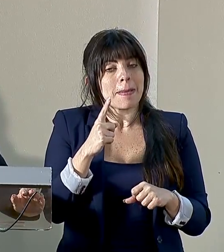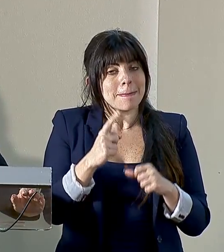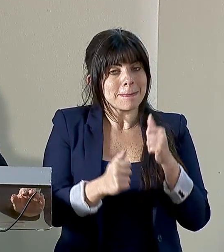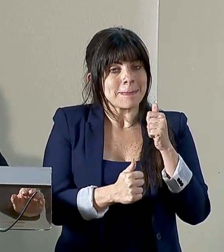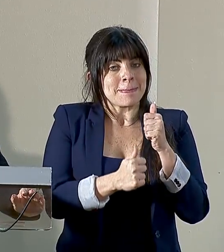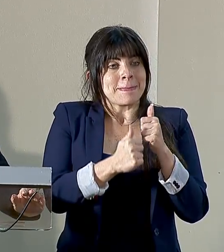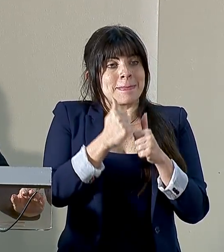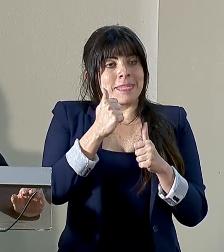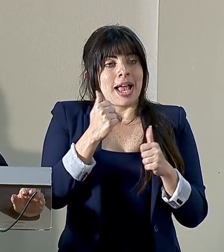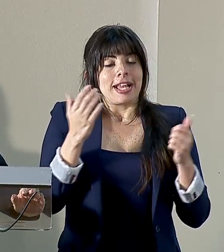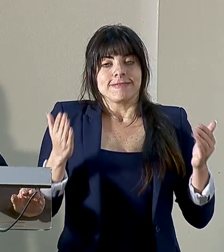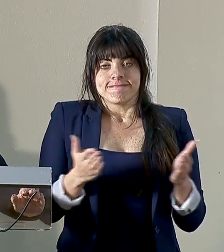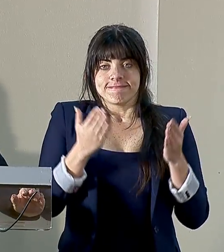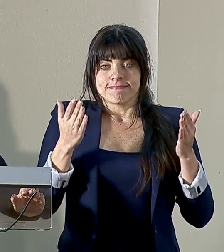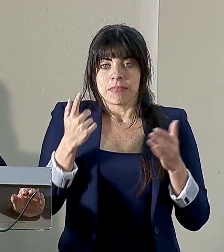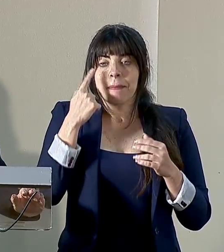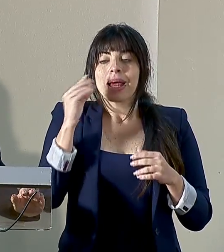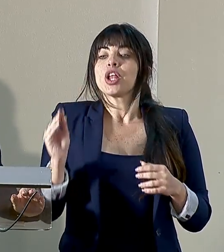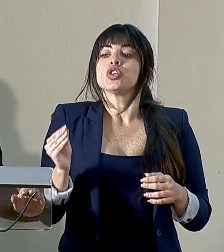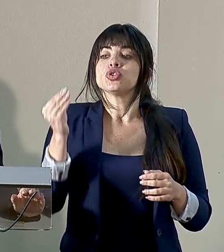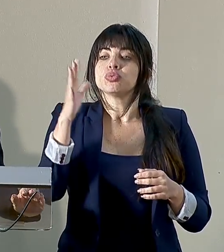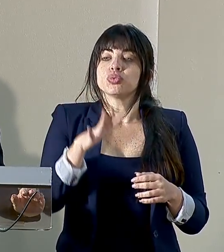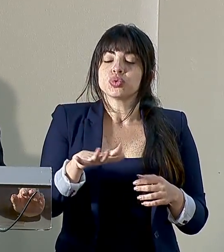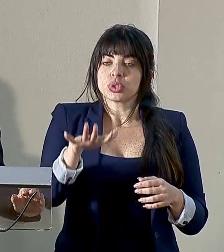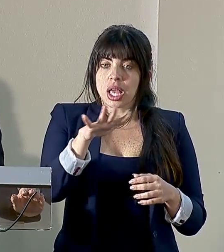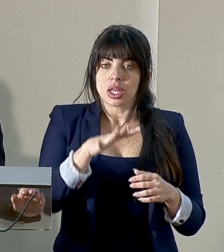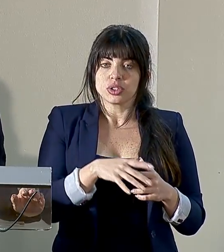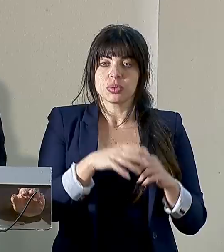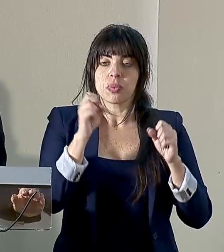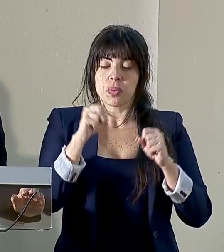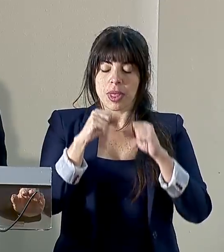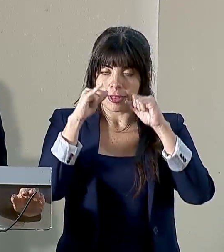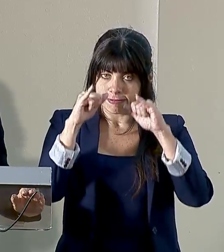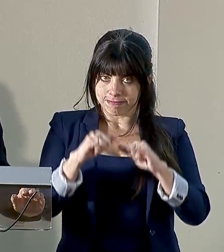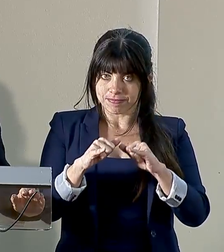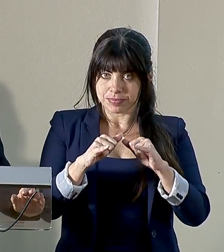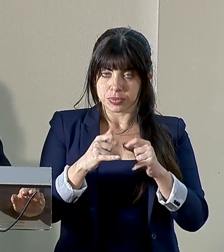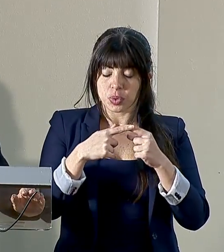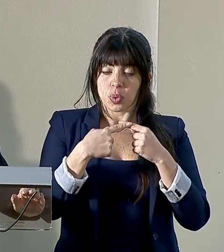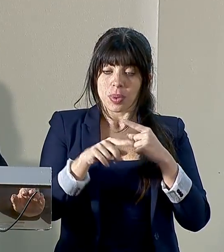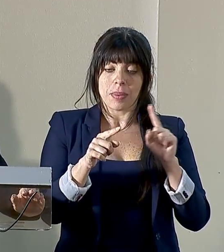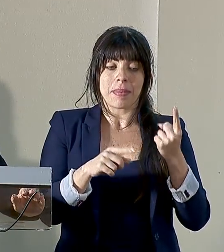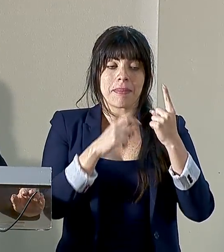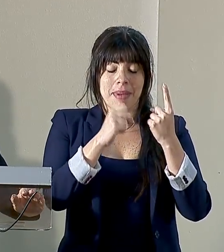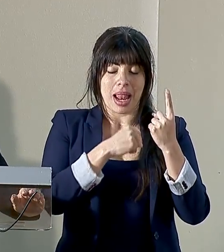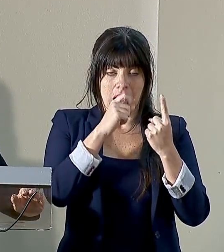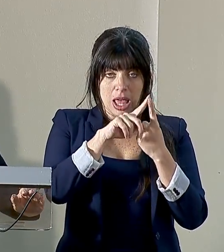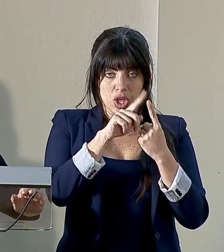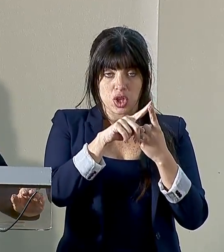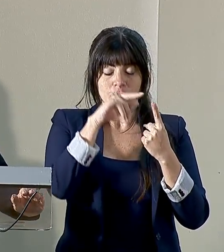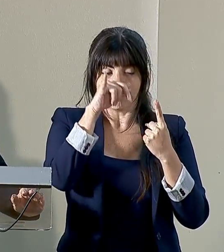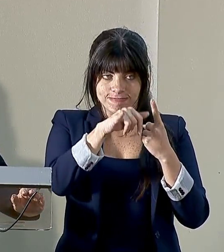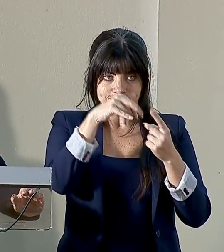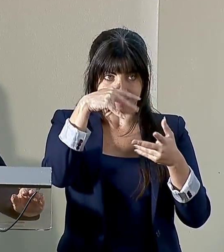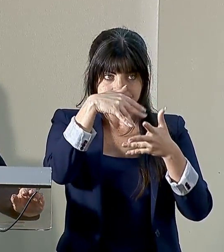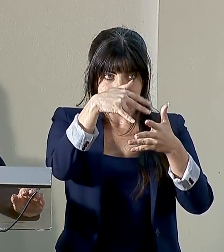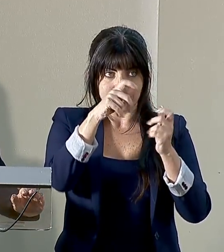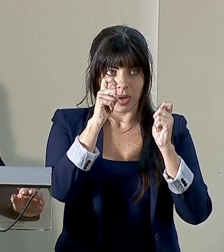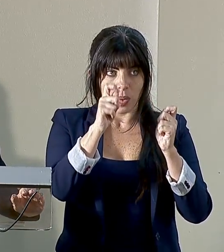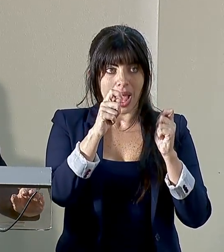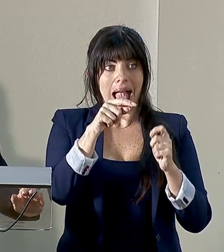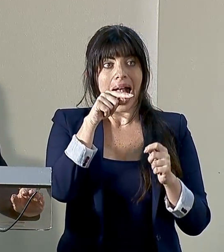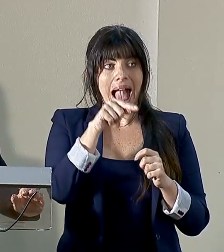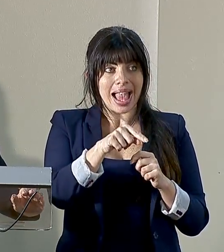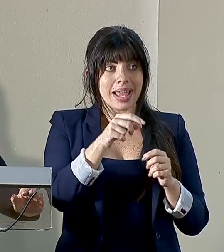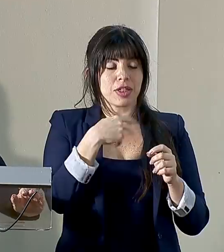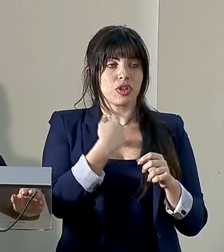mayor incentivo para que los muchachos y las muchachas permanezcan durante primer año en el sistema educativo.